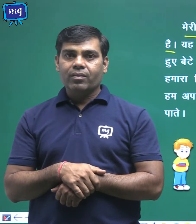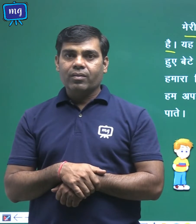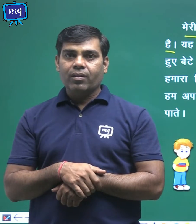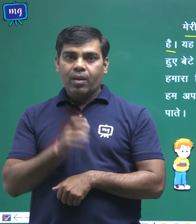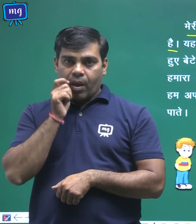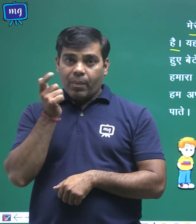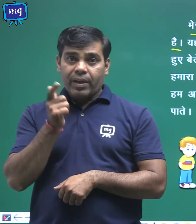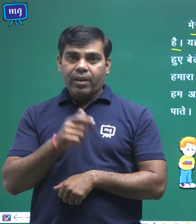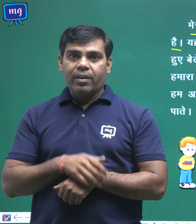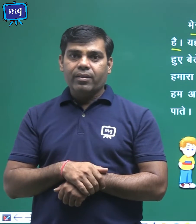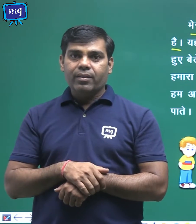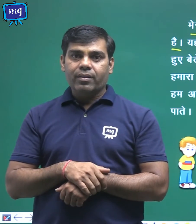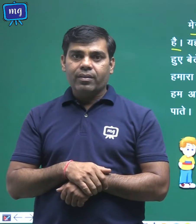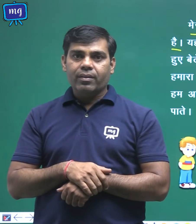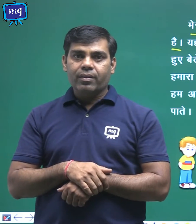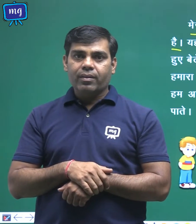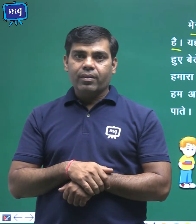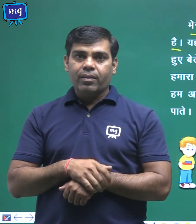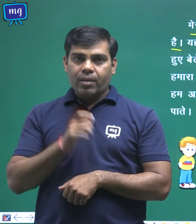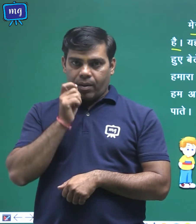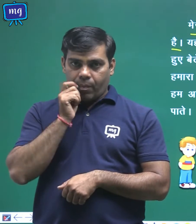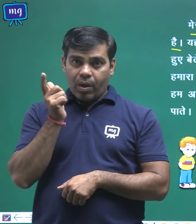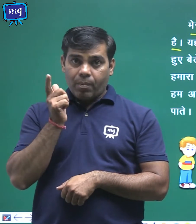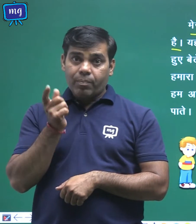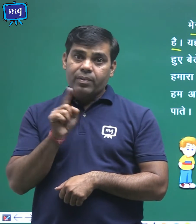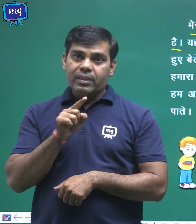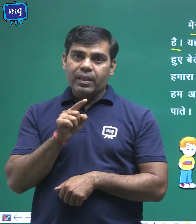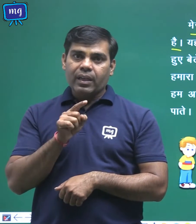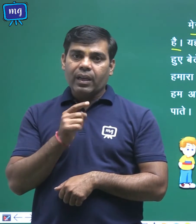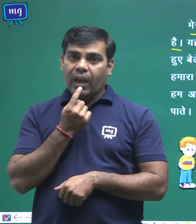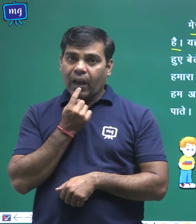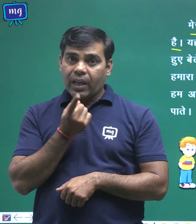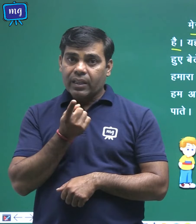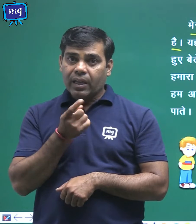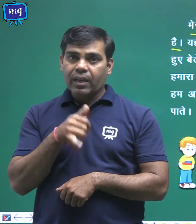बेटा बाप से कहता है।